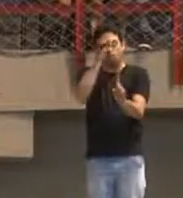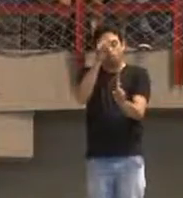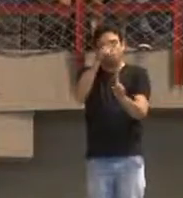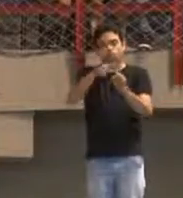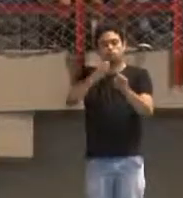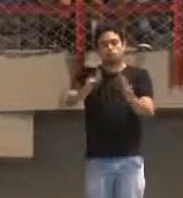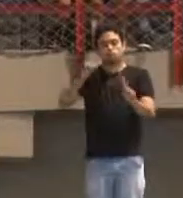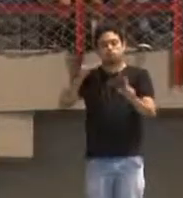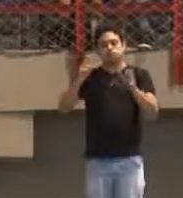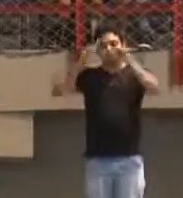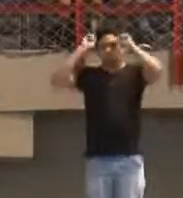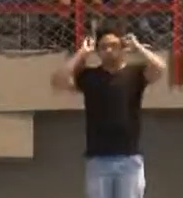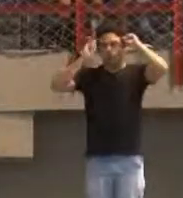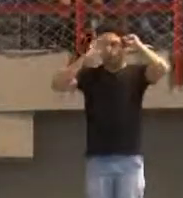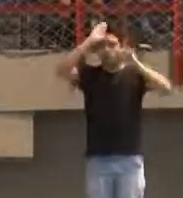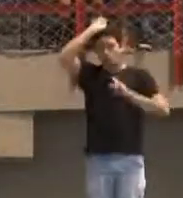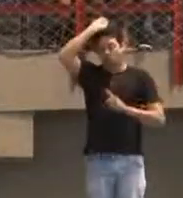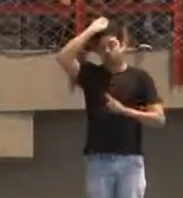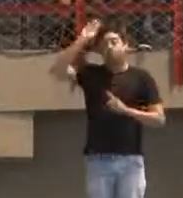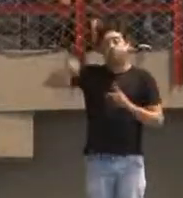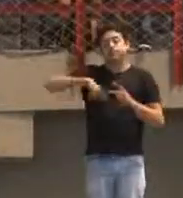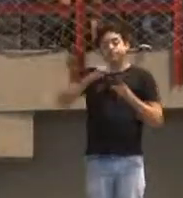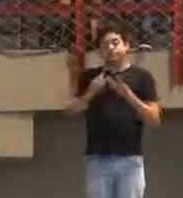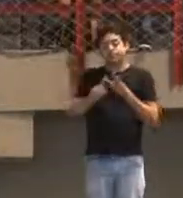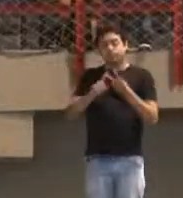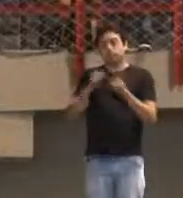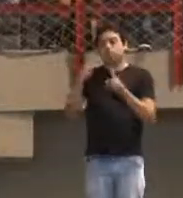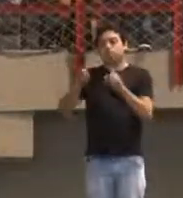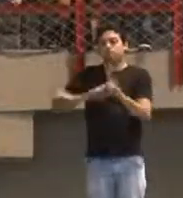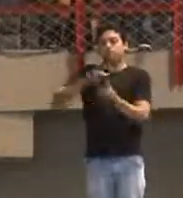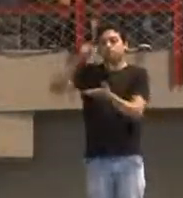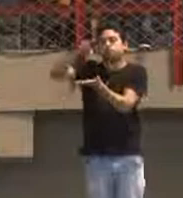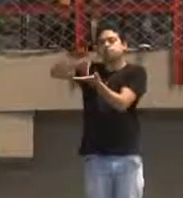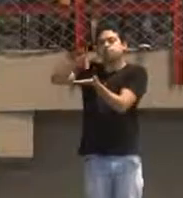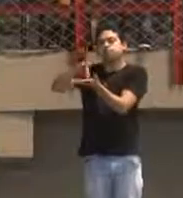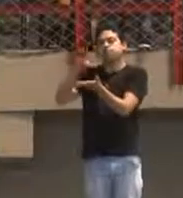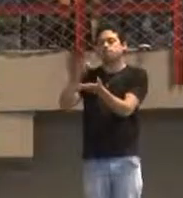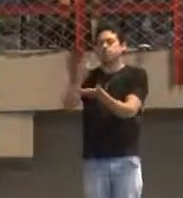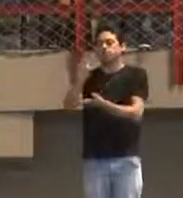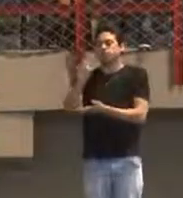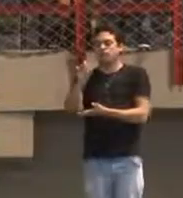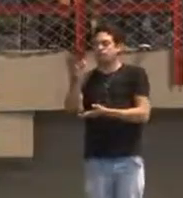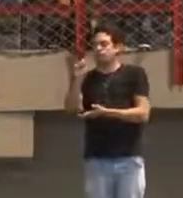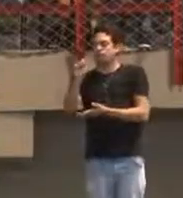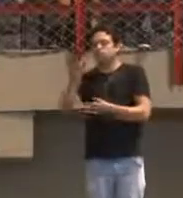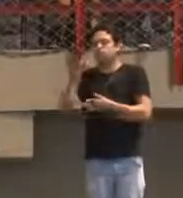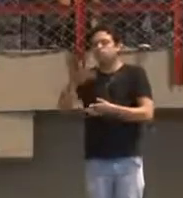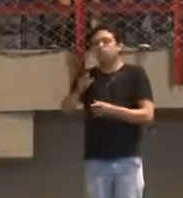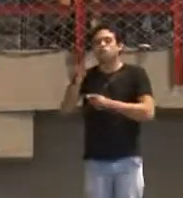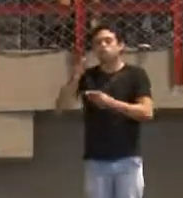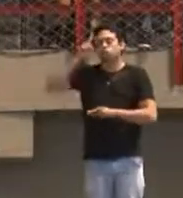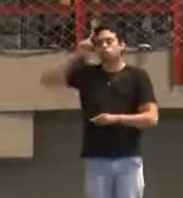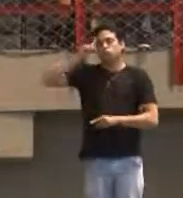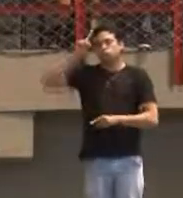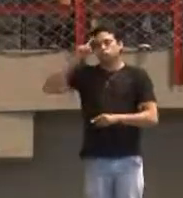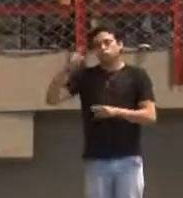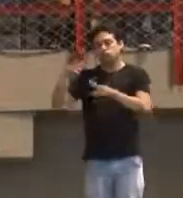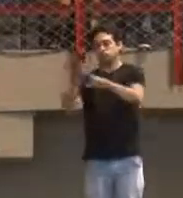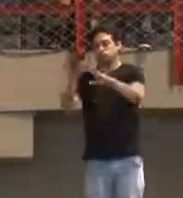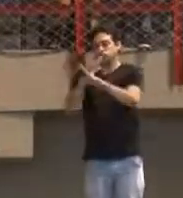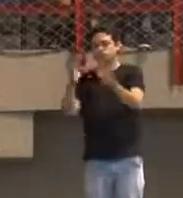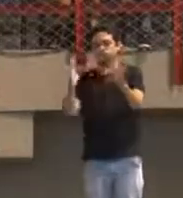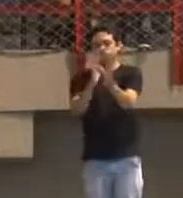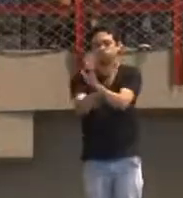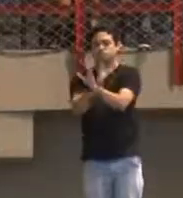de Grécia e Roma. E a poesia realista fala de quê? Do dia a dia, da vida